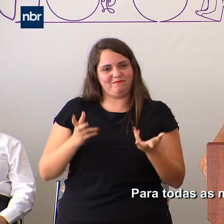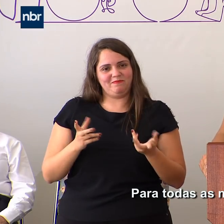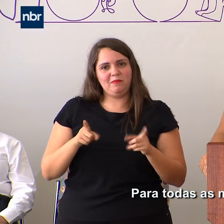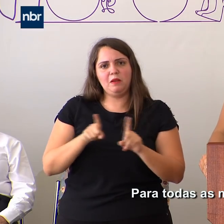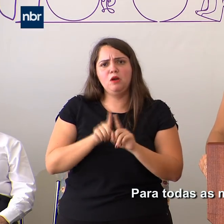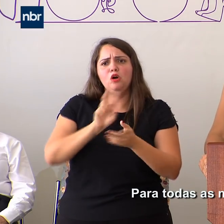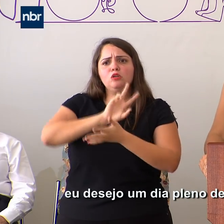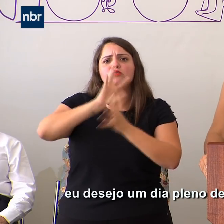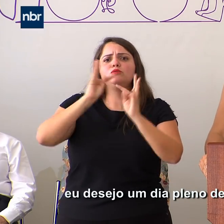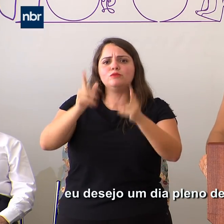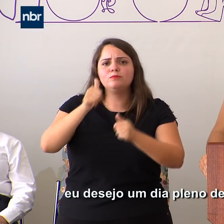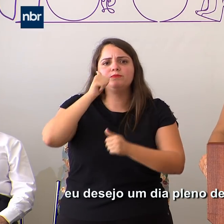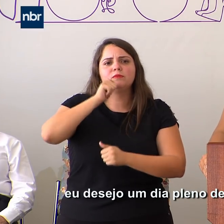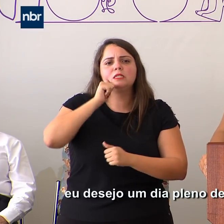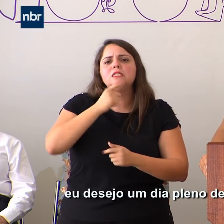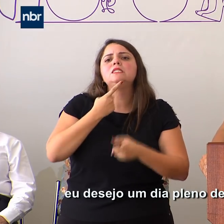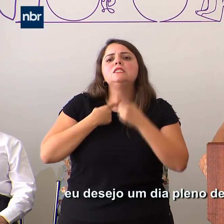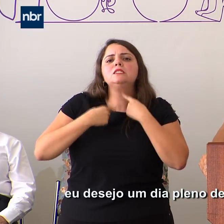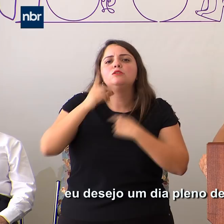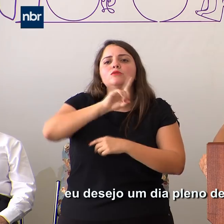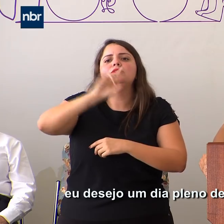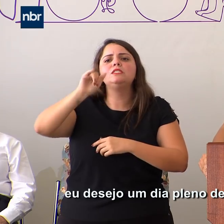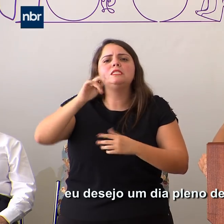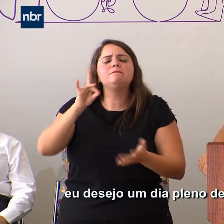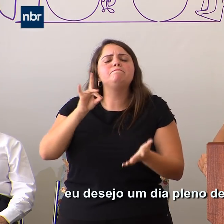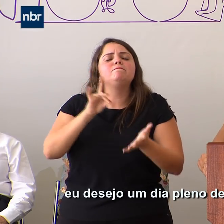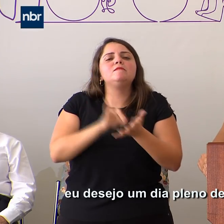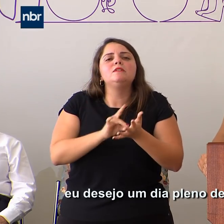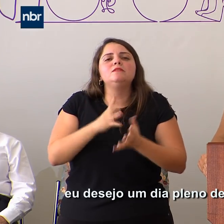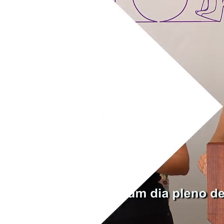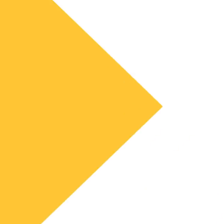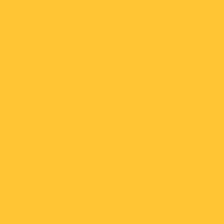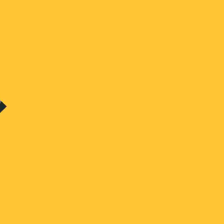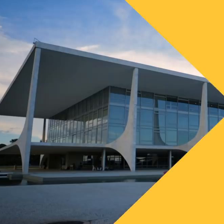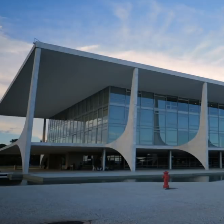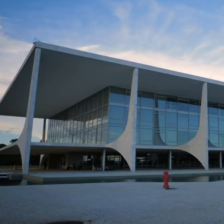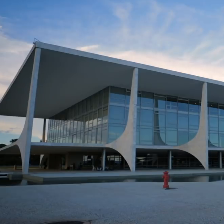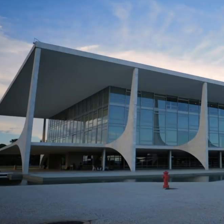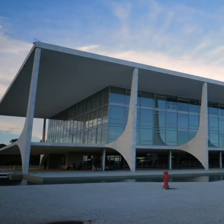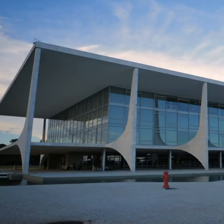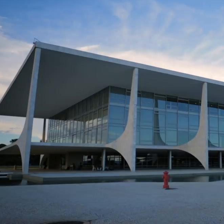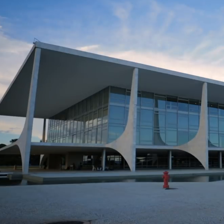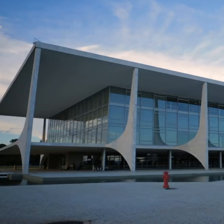Para todas as mulheres, eu desejo um dia pleno de amor e celebração.